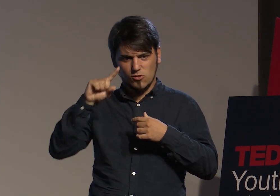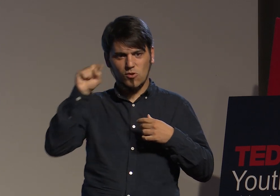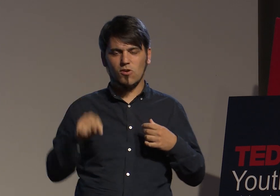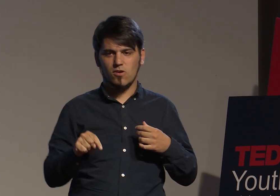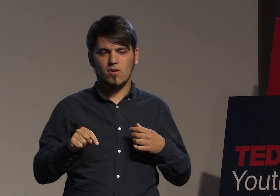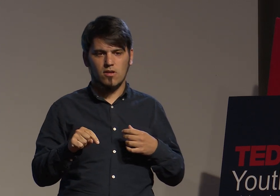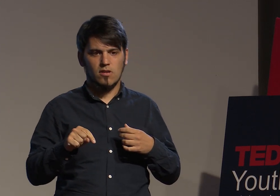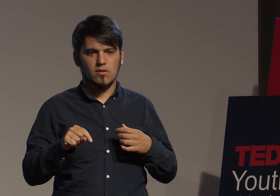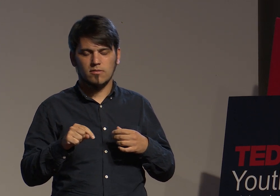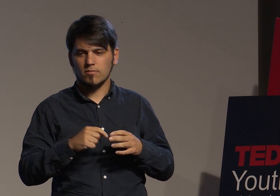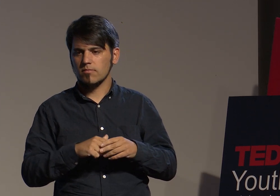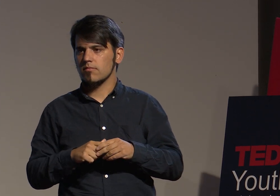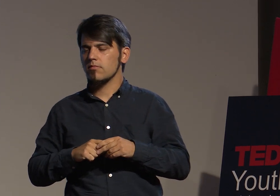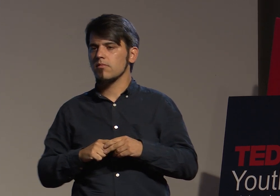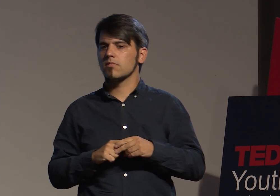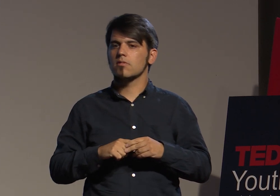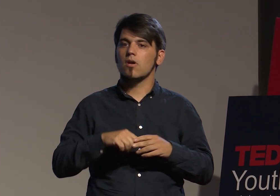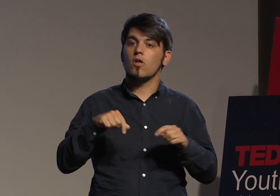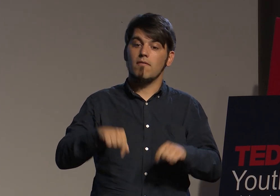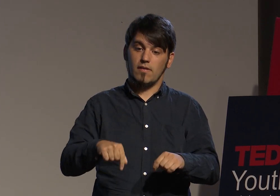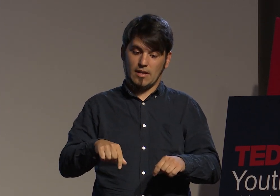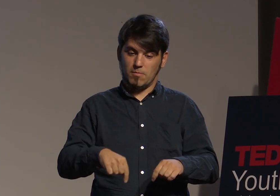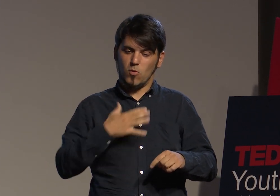Аз съм проблемният. Какъв е проблемът в мен?